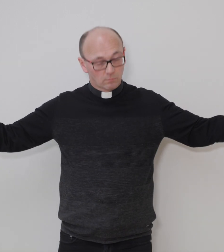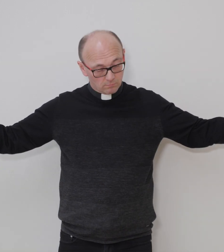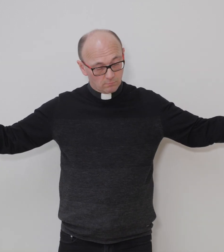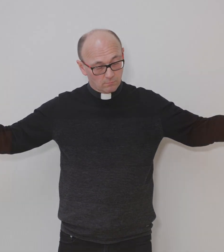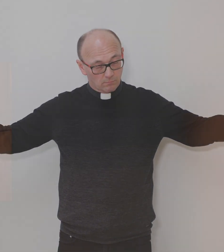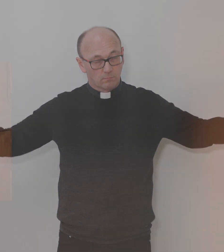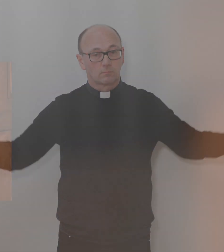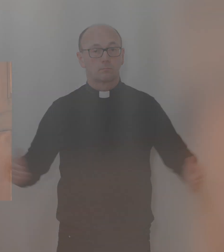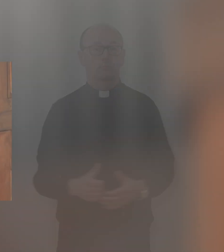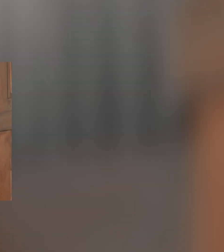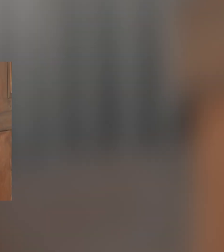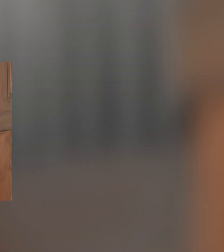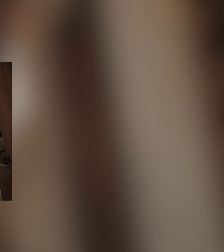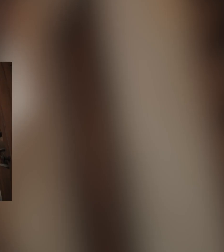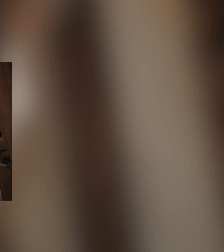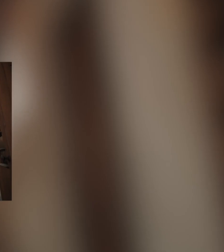Kreuzestod.